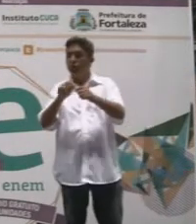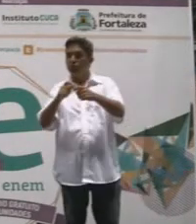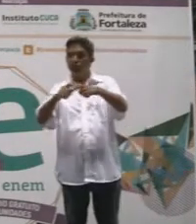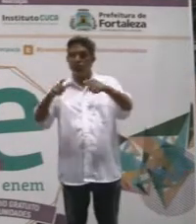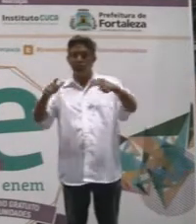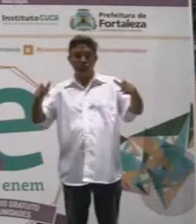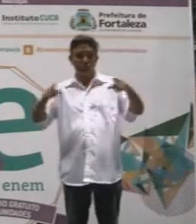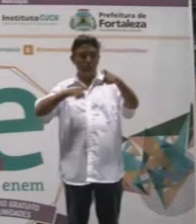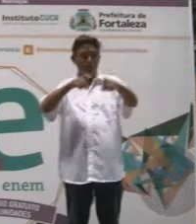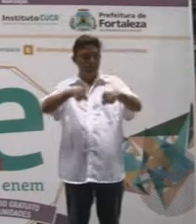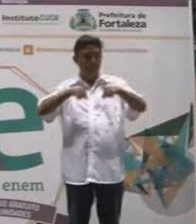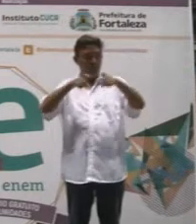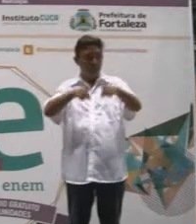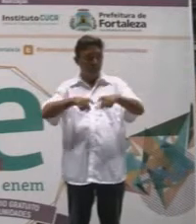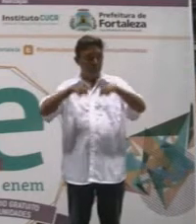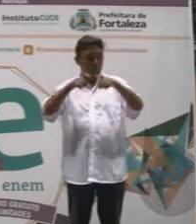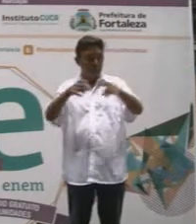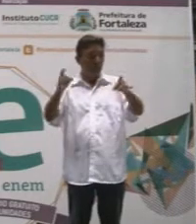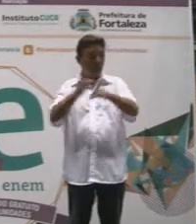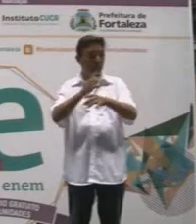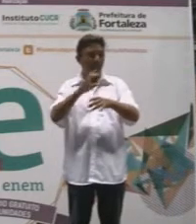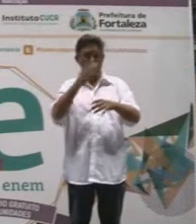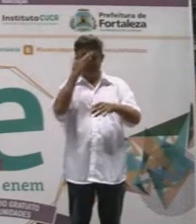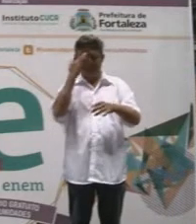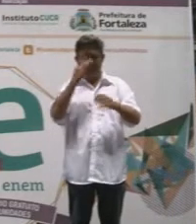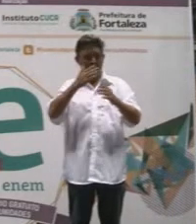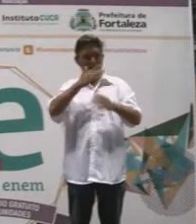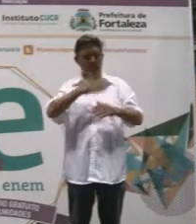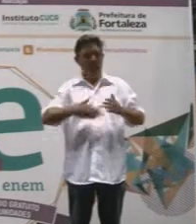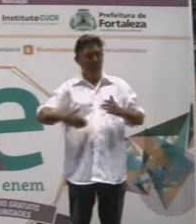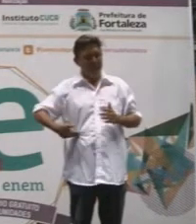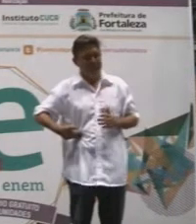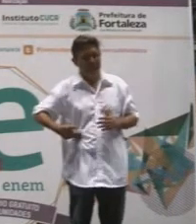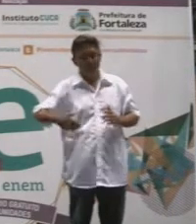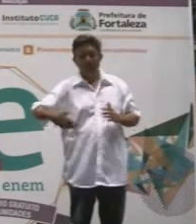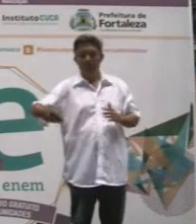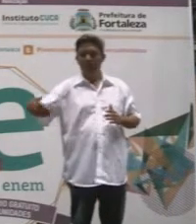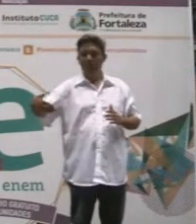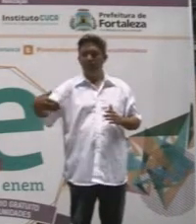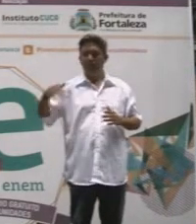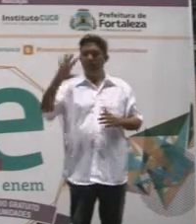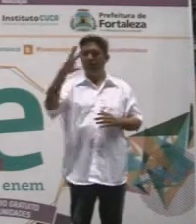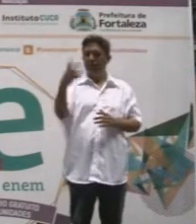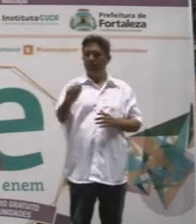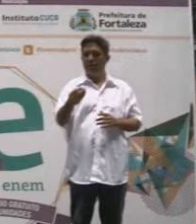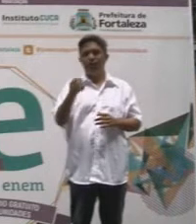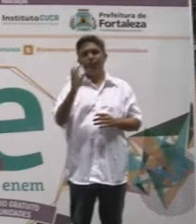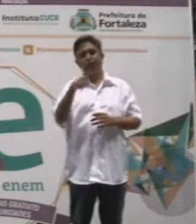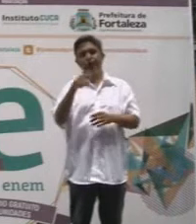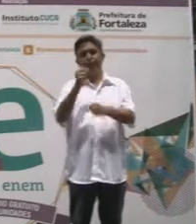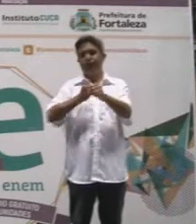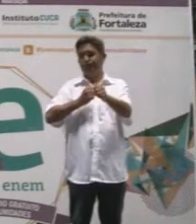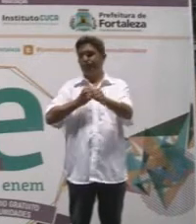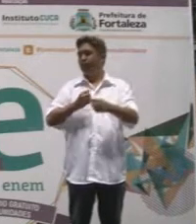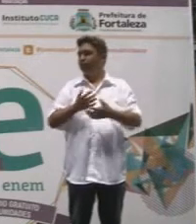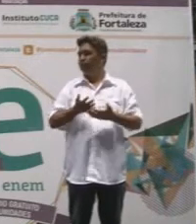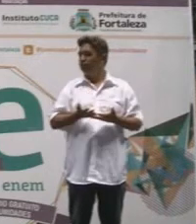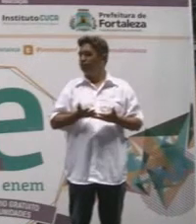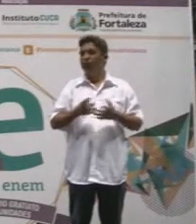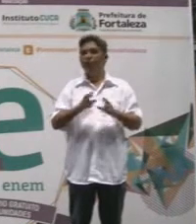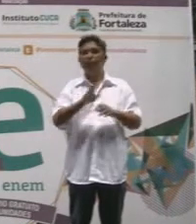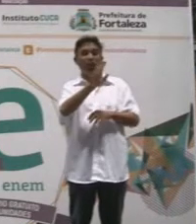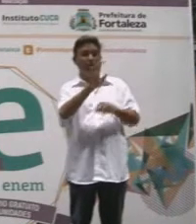agrícola eliminou a fome endêmica na África e no Sudeste Asiático. A gente sabe que isso não aconteceu. Então tá falso. Não, Elizabeth?